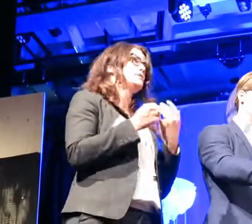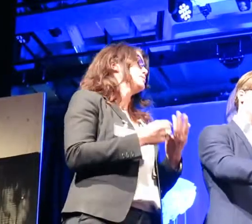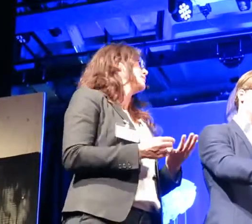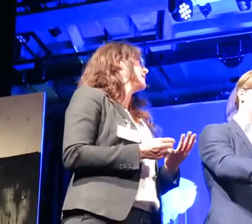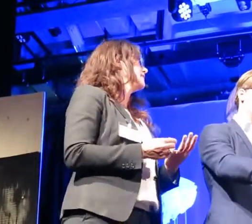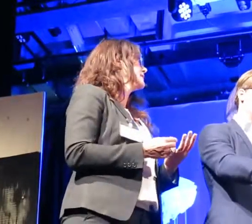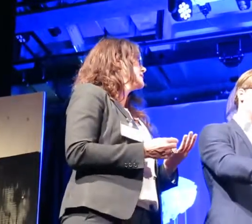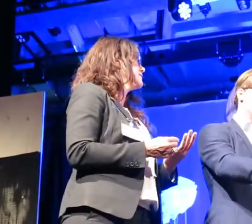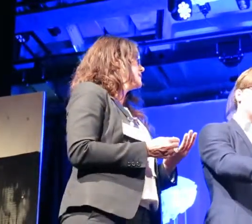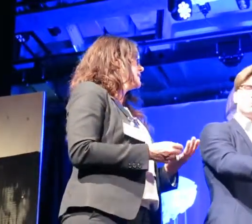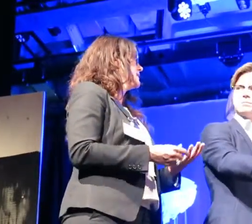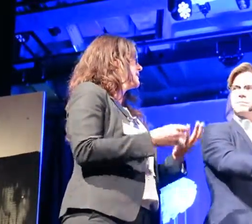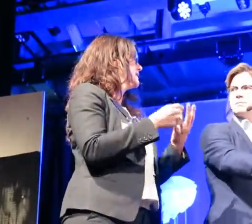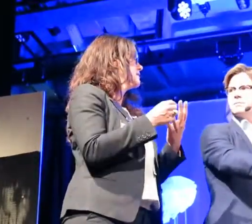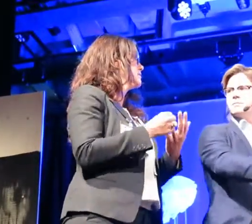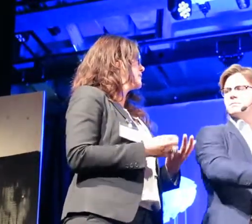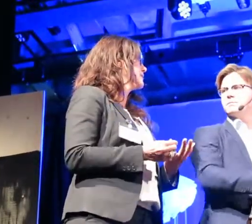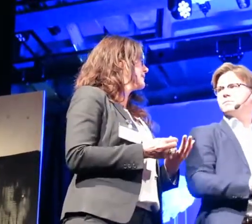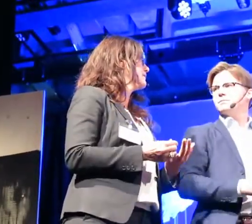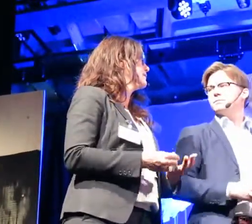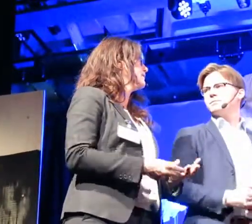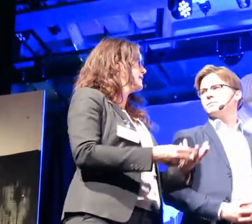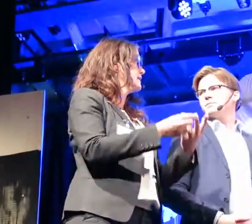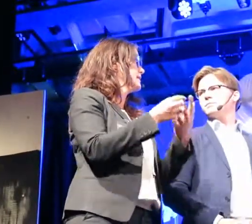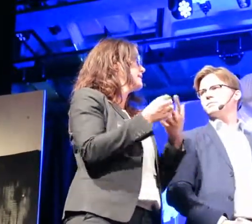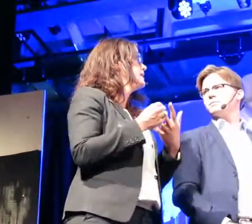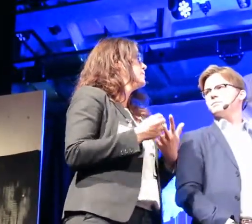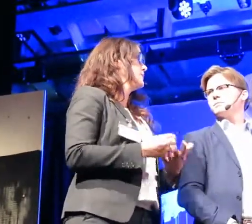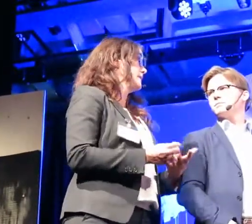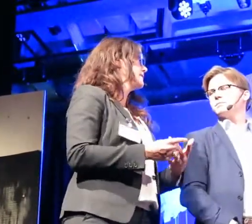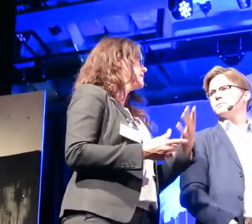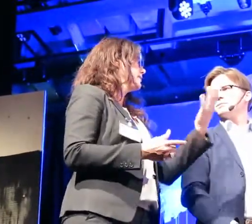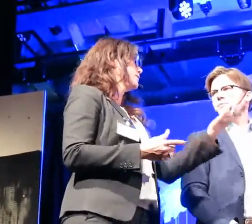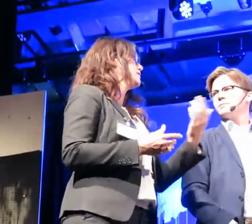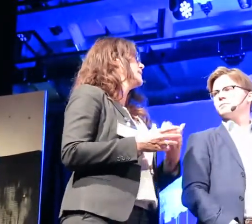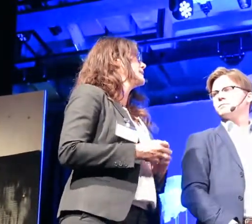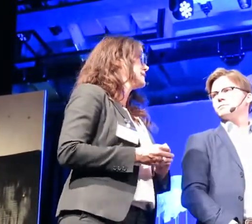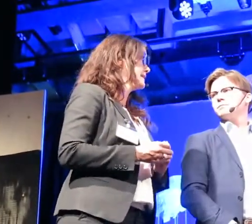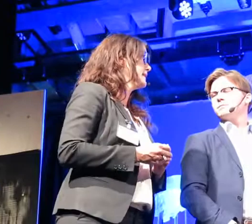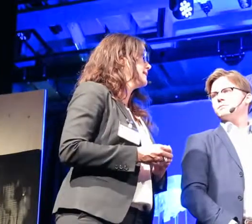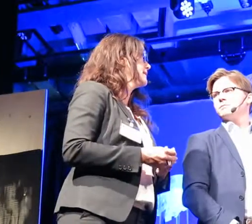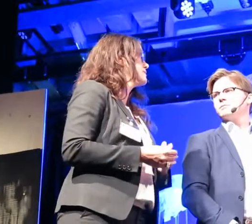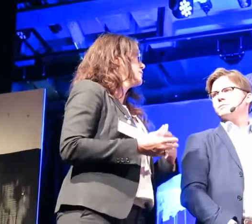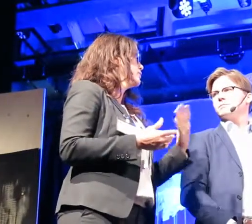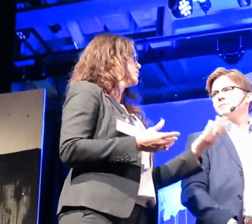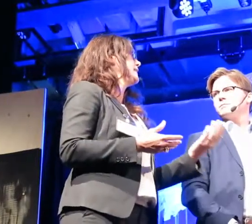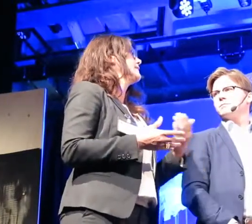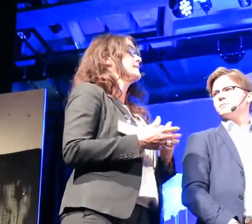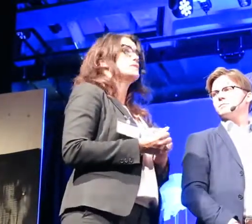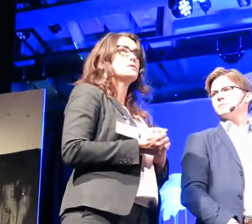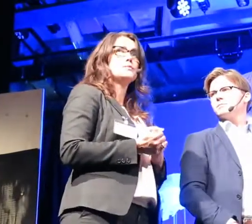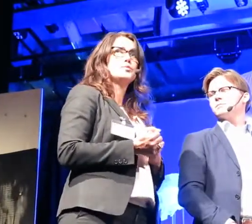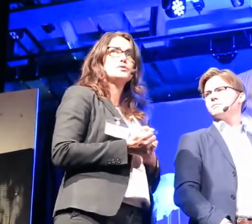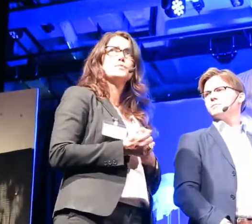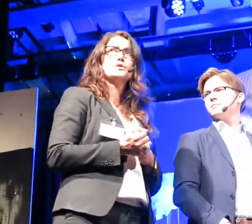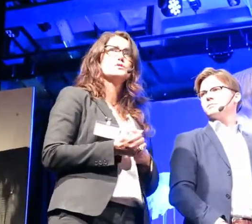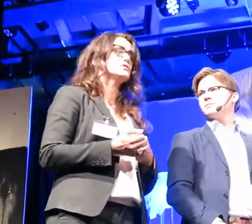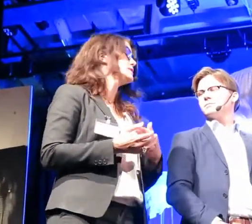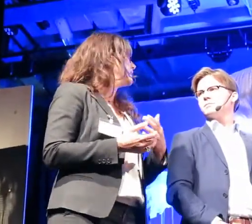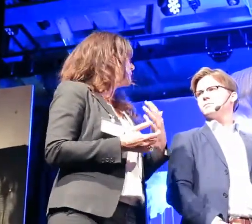sak. Där behöver vi jobba med järnvägsinvesteringarna, med kollektivtrafiken, med just bränsledelarna som kvotplikter